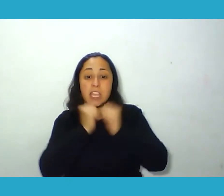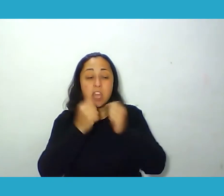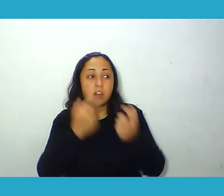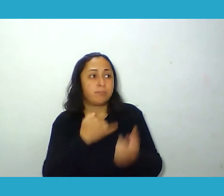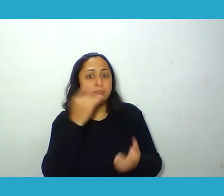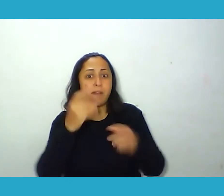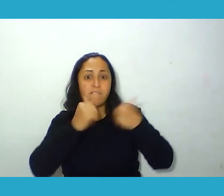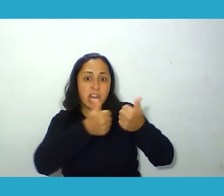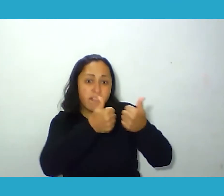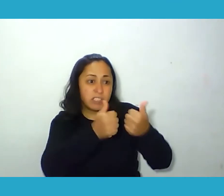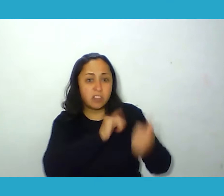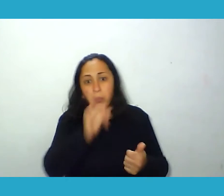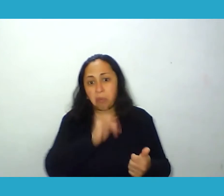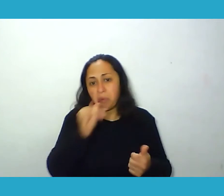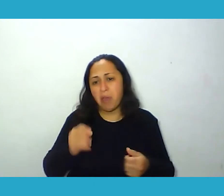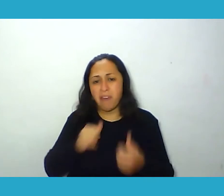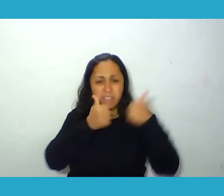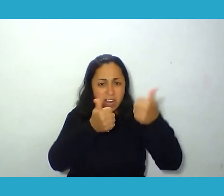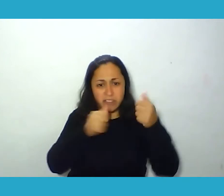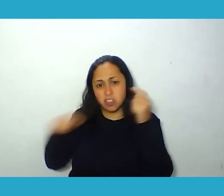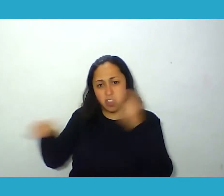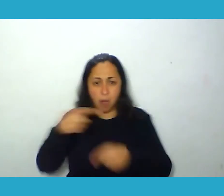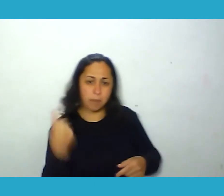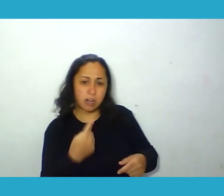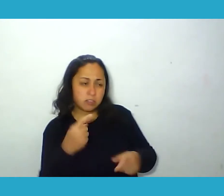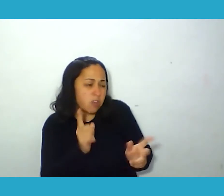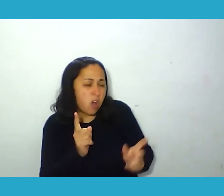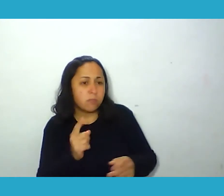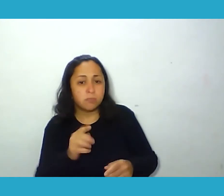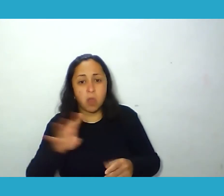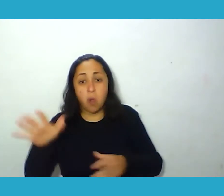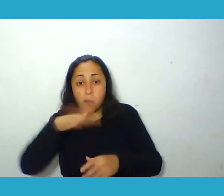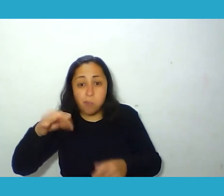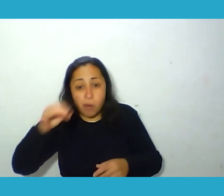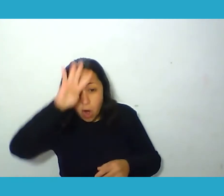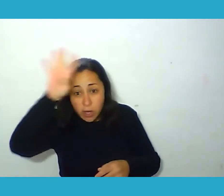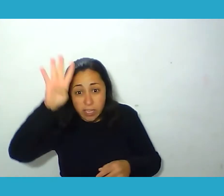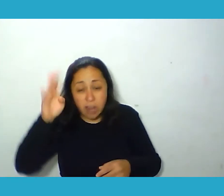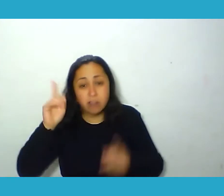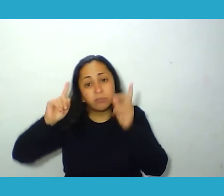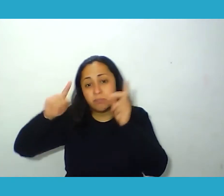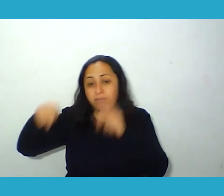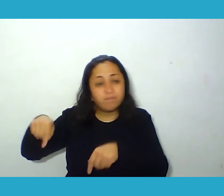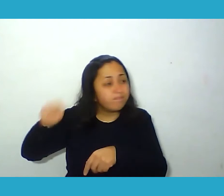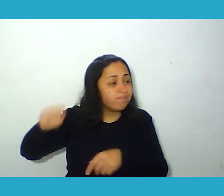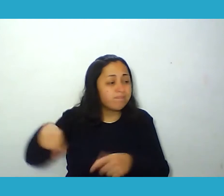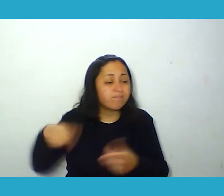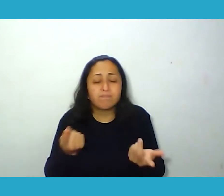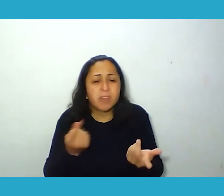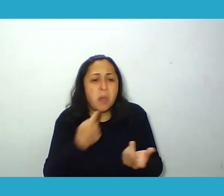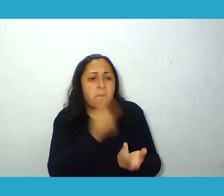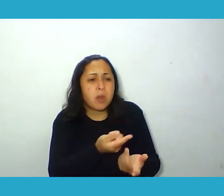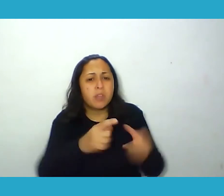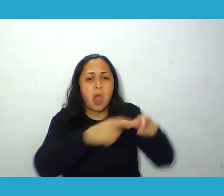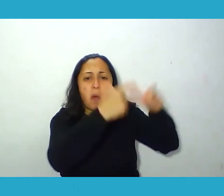beneficios y es claro que no son para ellos. No tuvo en cuenta los pueblos originarios. Entiende que la autovía va a pasar por encima de la cuenca. Se pregunta cuál